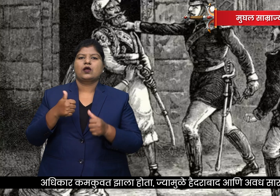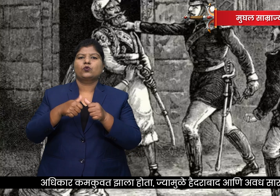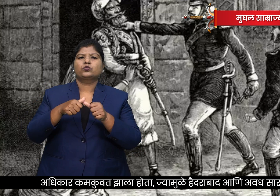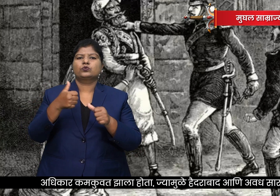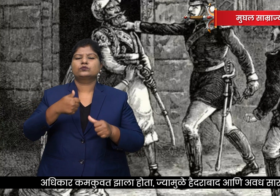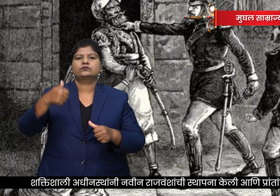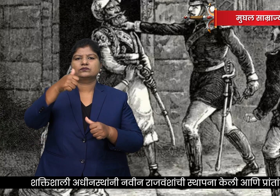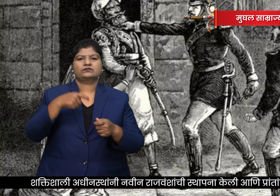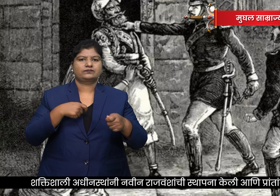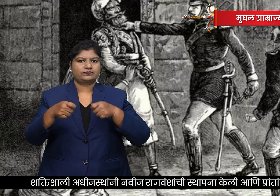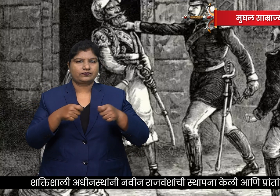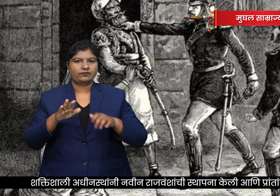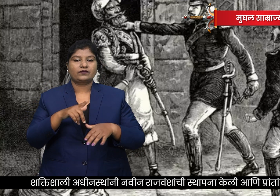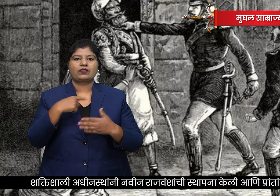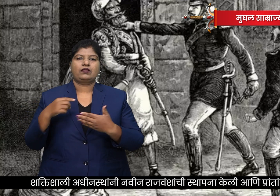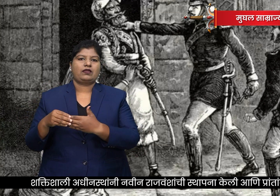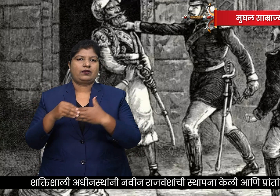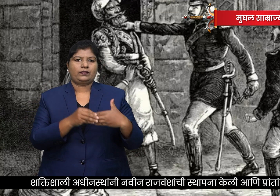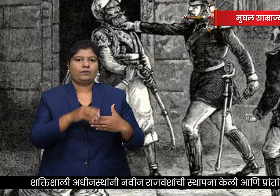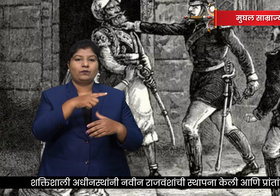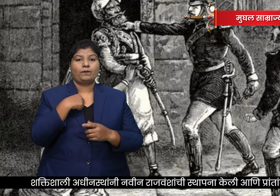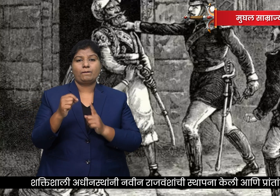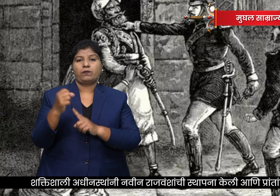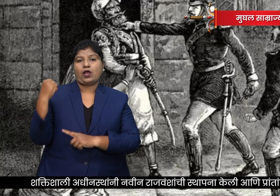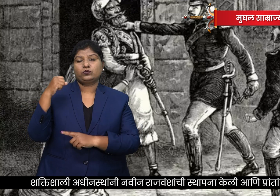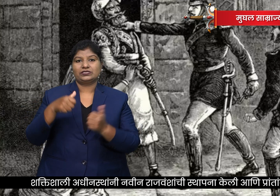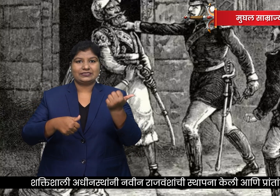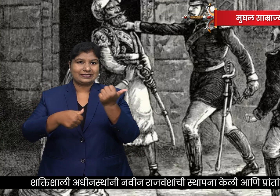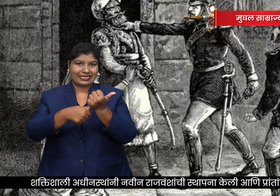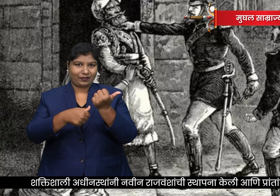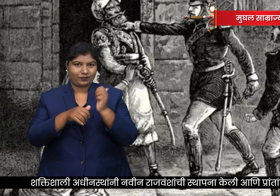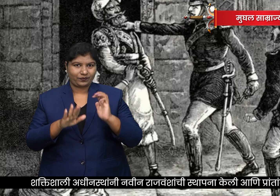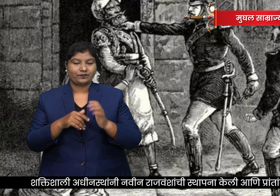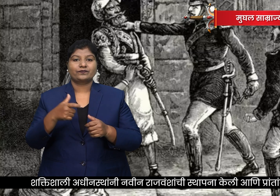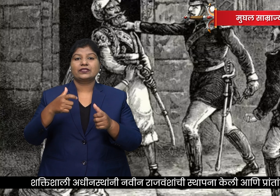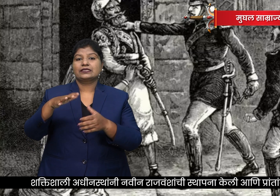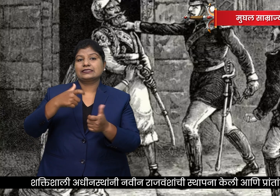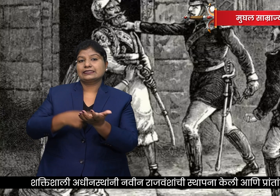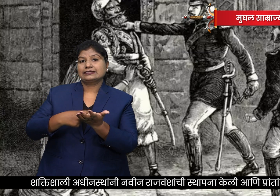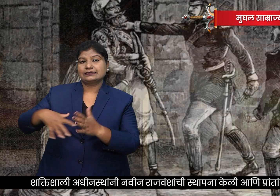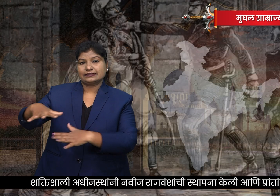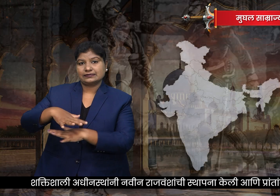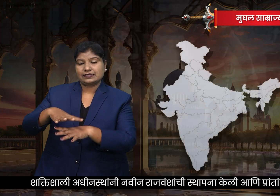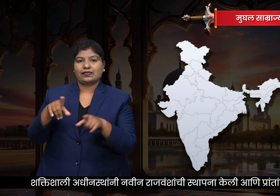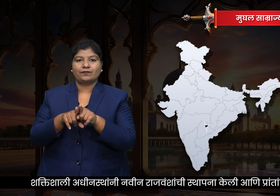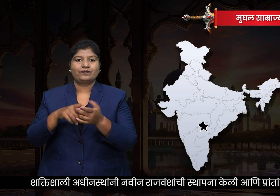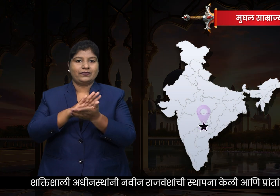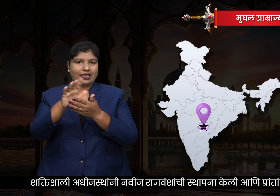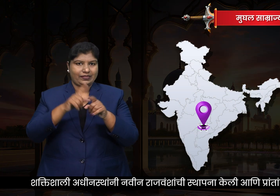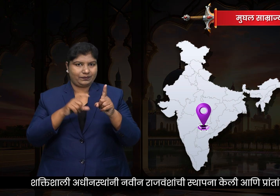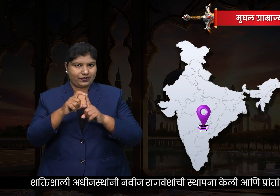सारख्या प्रदेशातील शक्तिशाली अधीनस्थानी नवीन राज्यवंशी स्थापना केली आणि प्रांतावर नियंत्रण